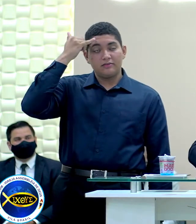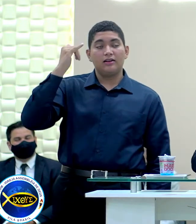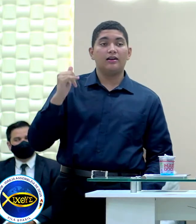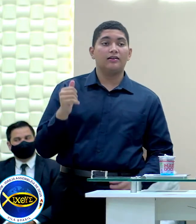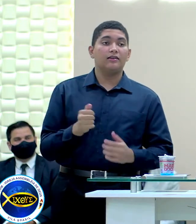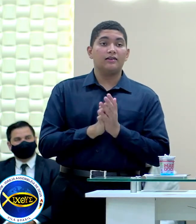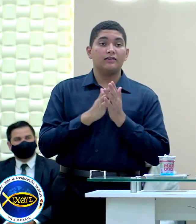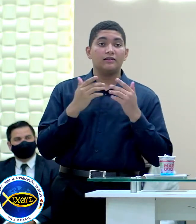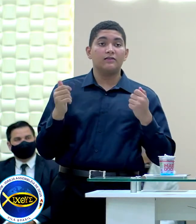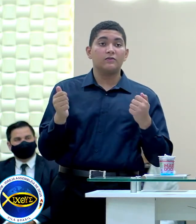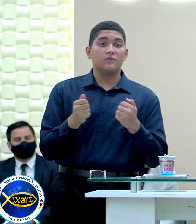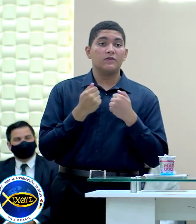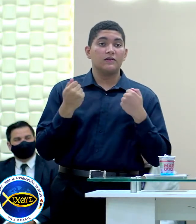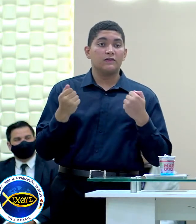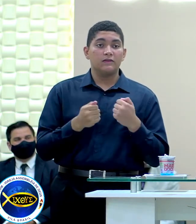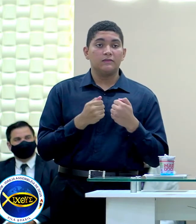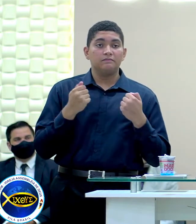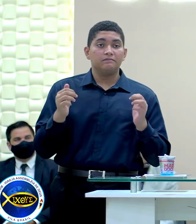aleluia,